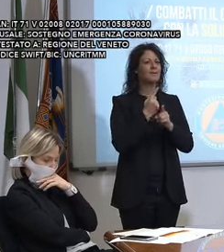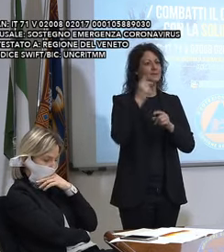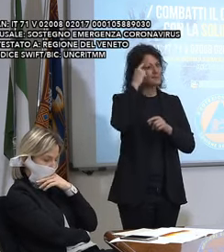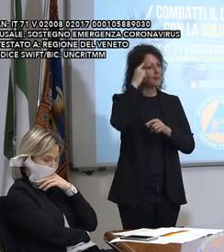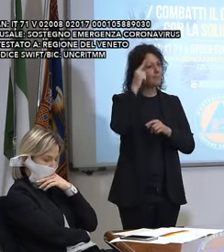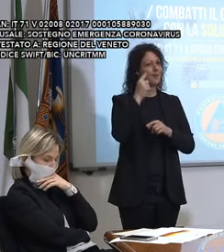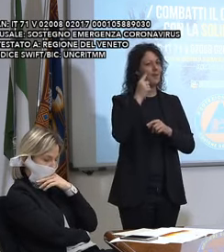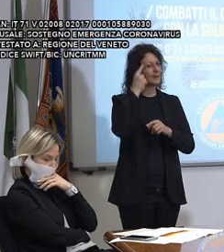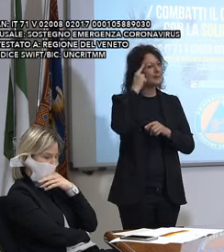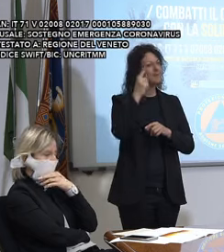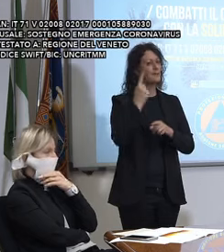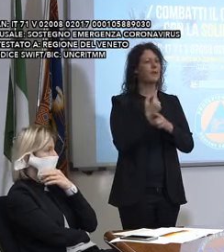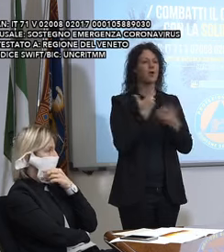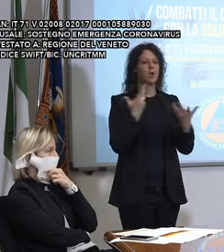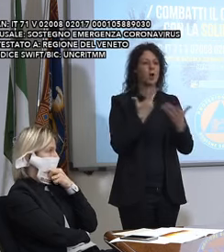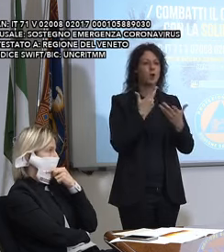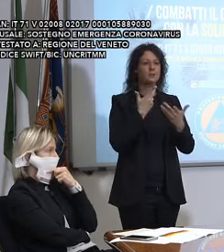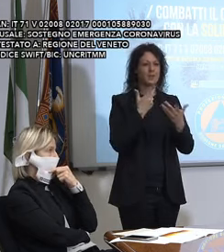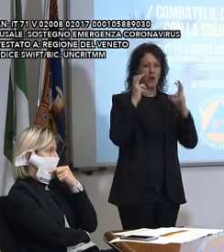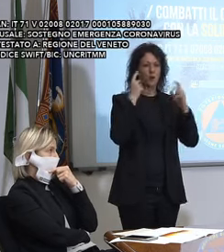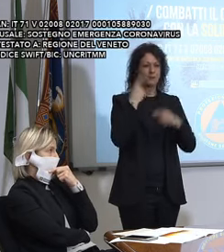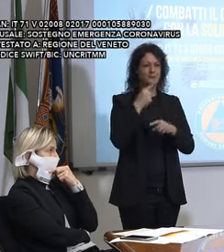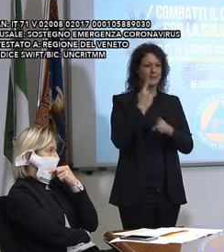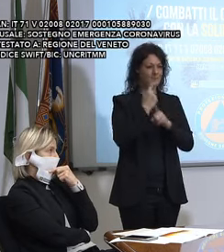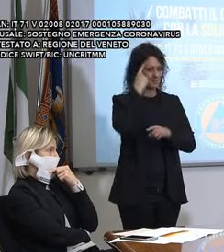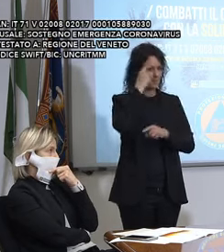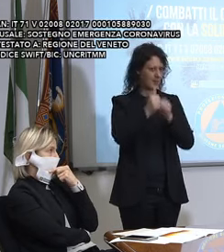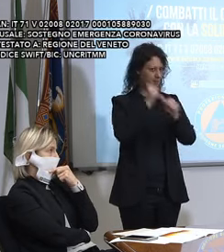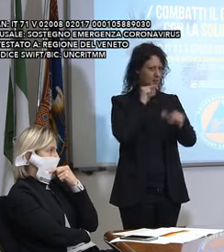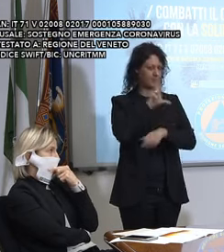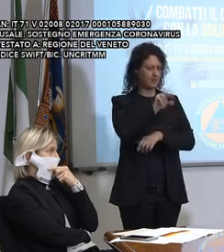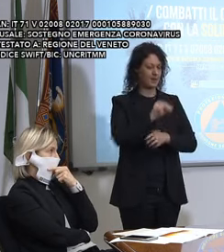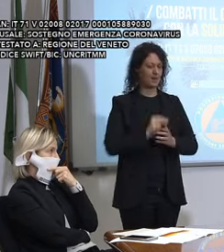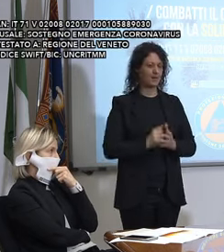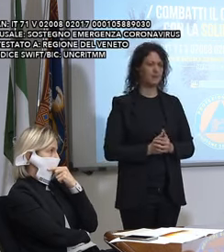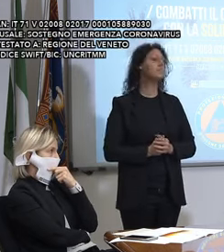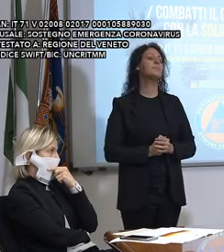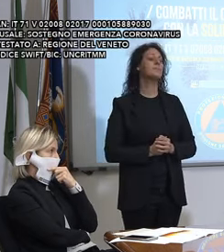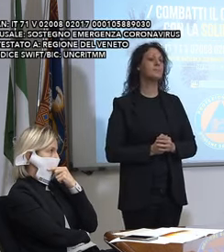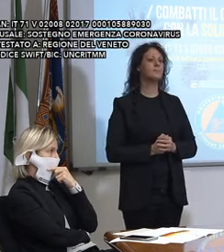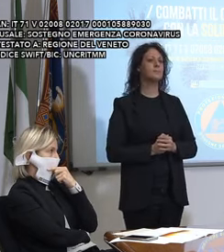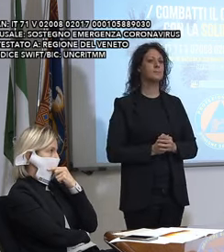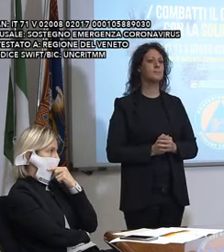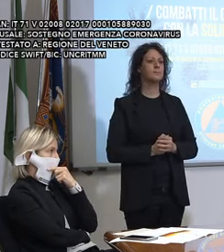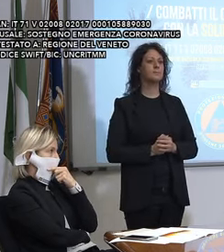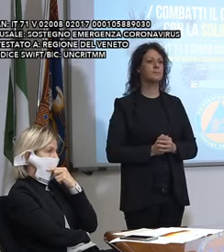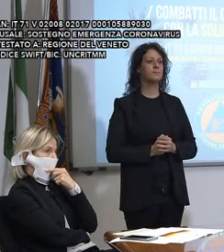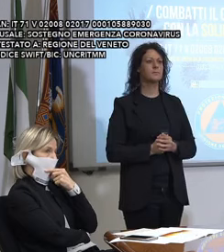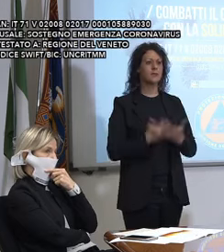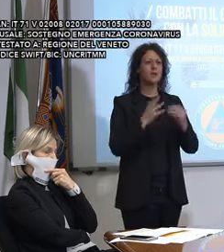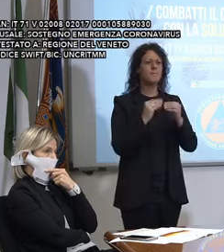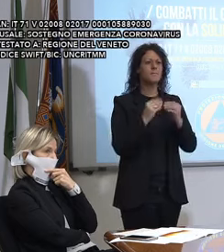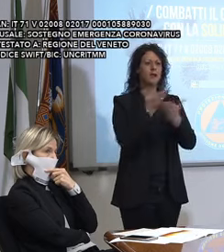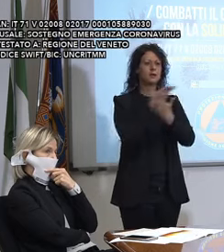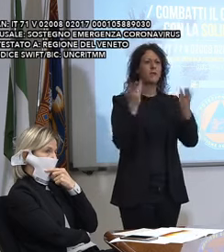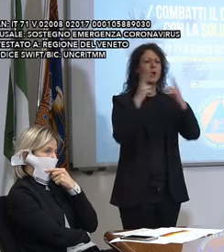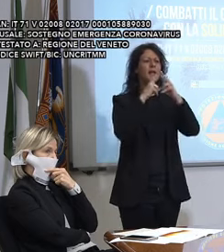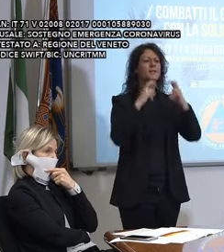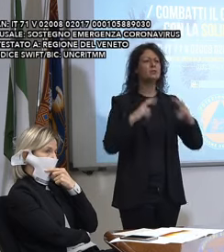certificazioni e anche sapendo di cosa si parla. Non lo dico io, se fate qualsiasi ricerca che